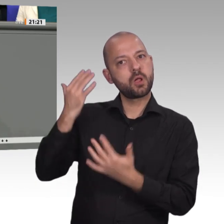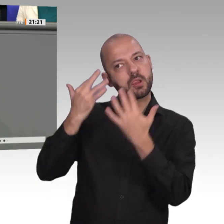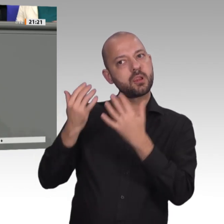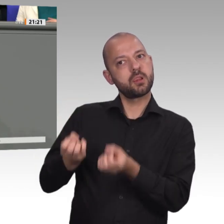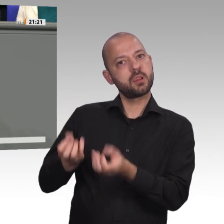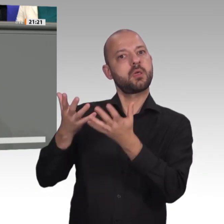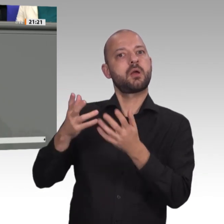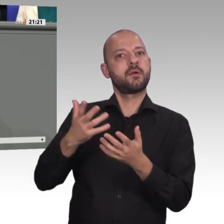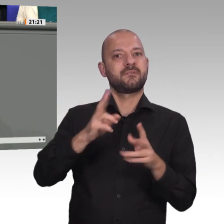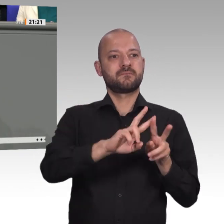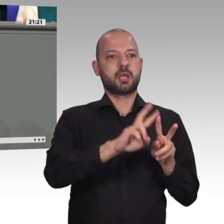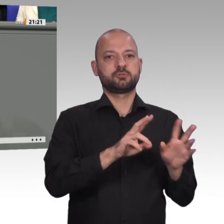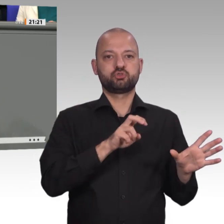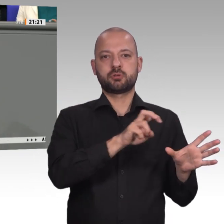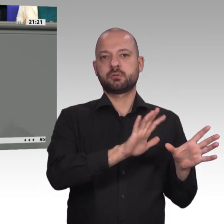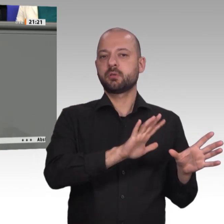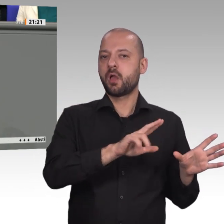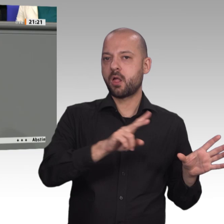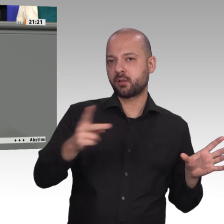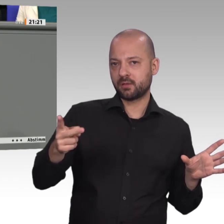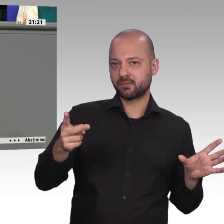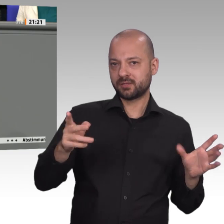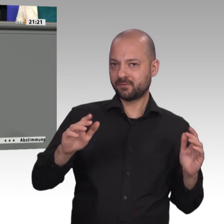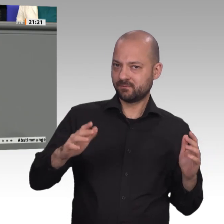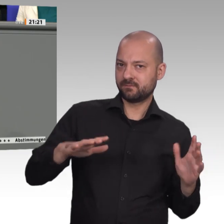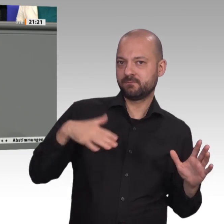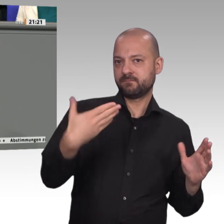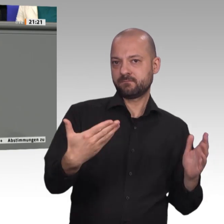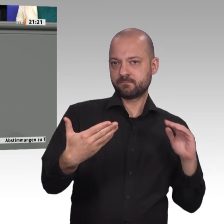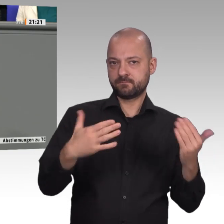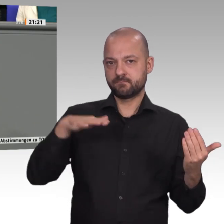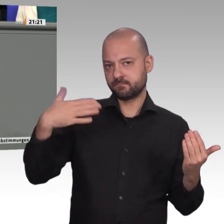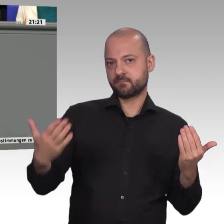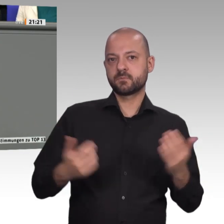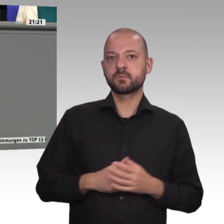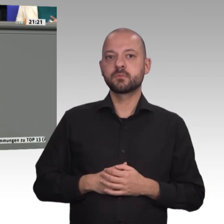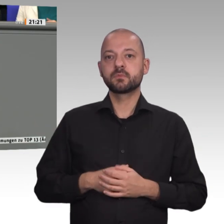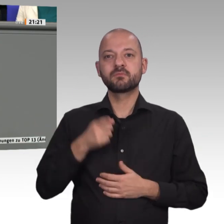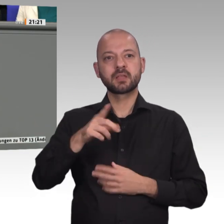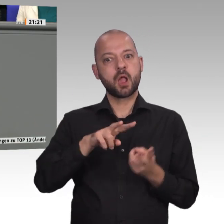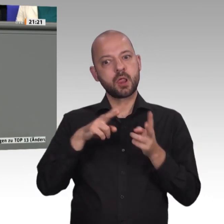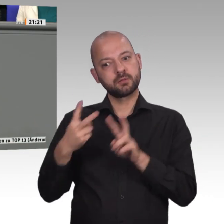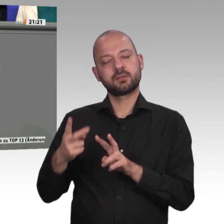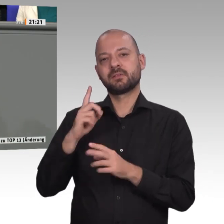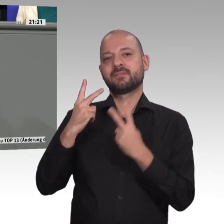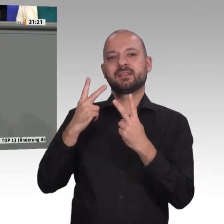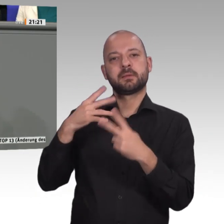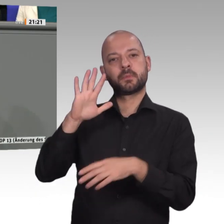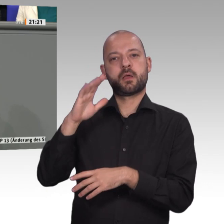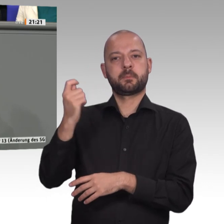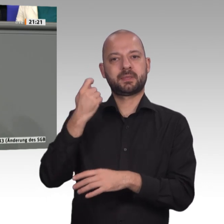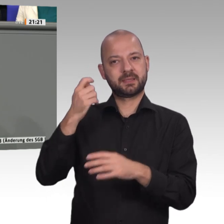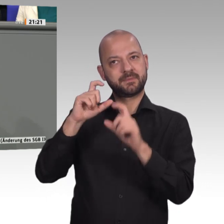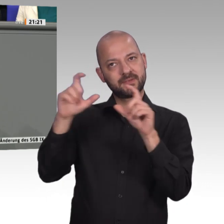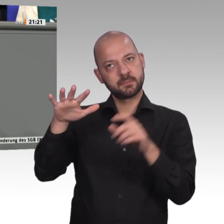unterscheiden. Jetzt stellen wir aber fest, ja, auch wieder Anhörung am Montag, aber die Fachkundigen unter uns wussten das, es